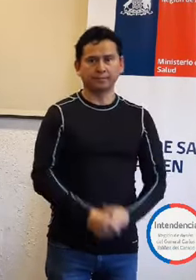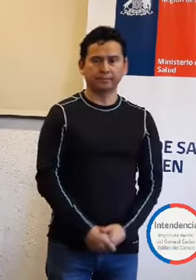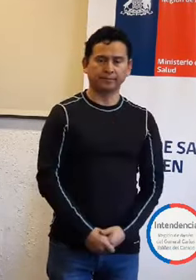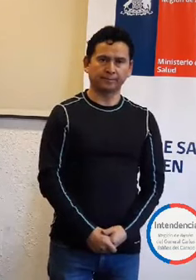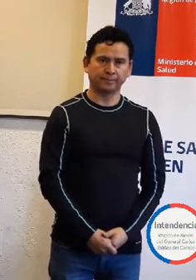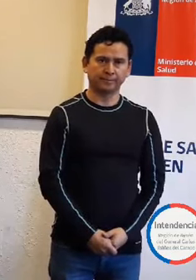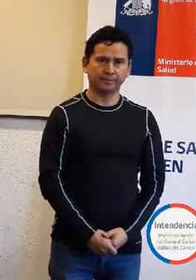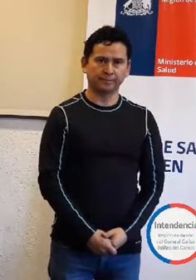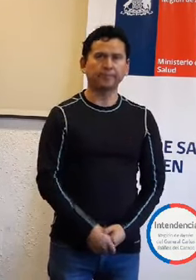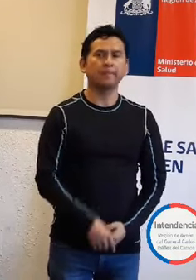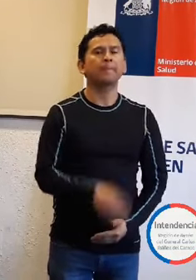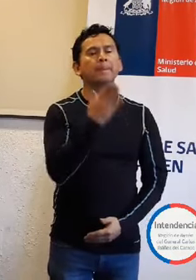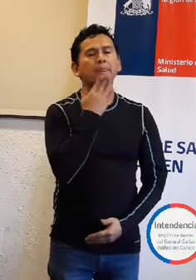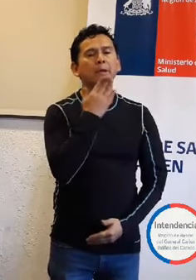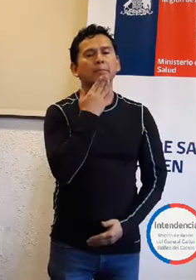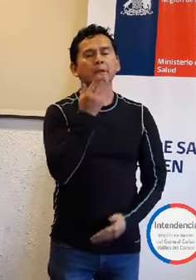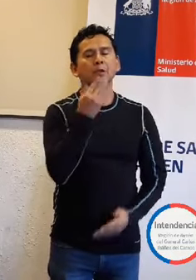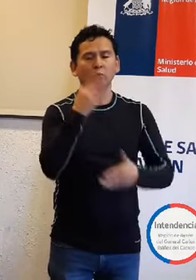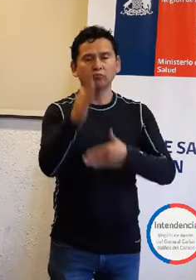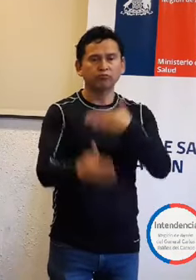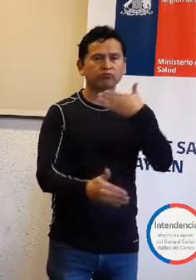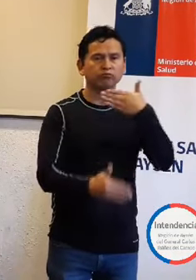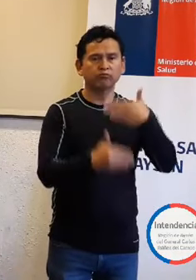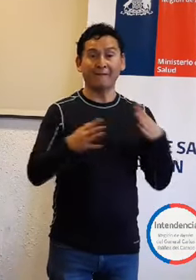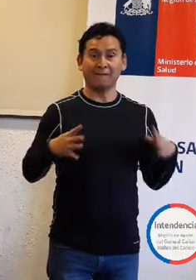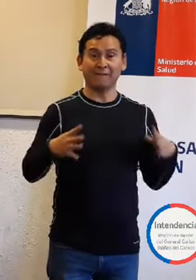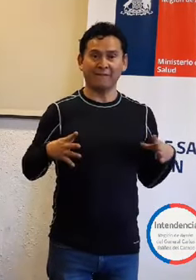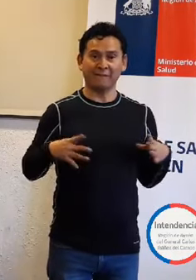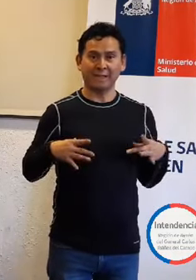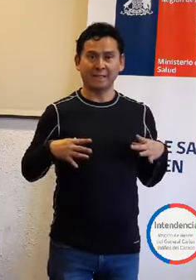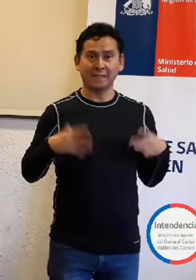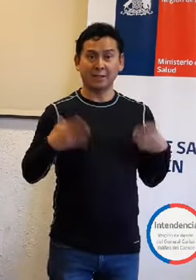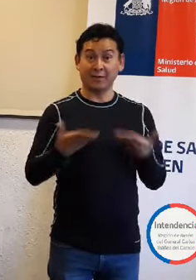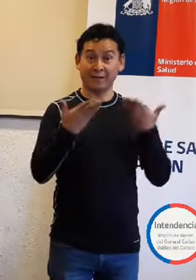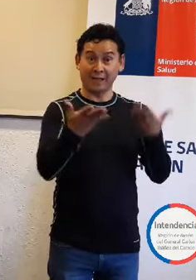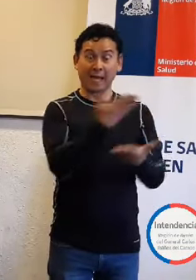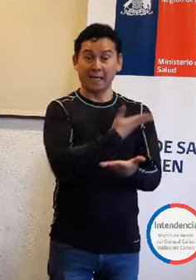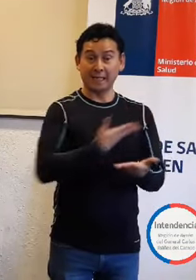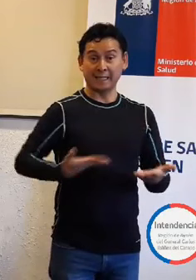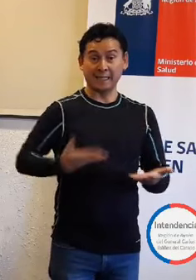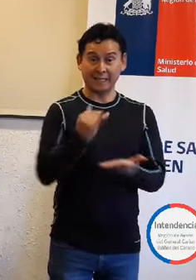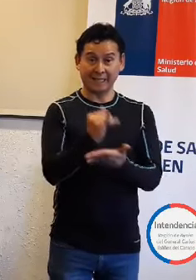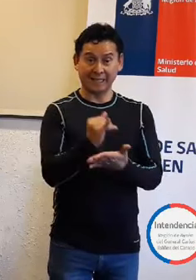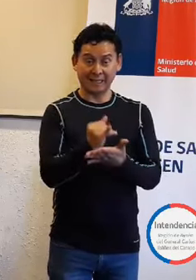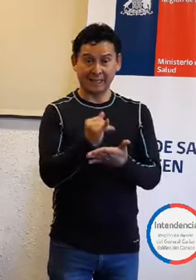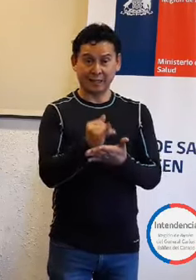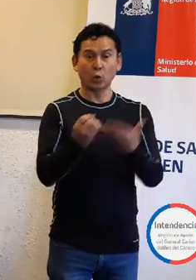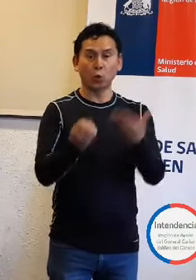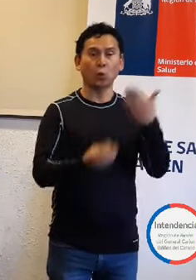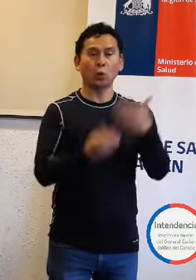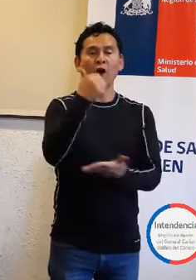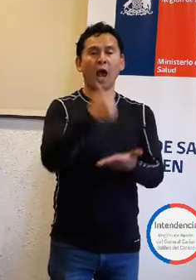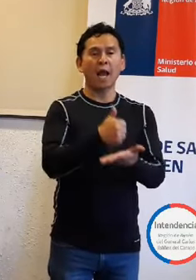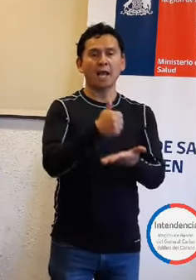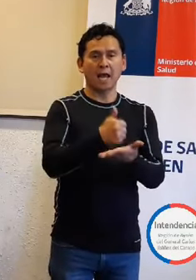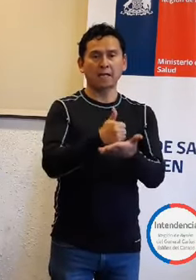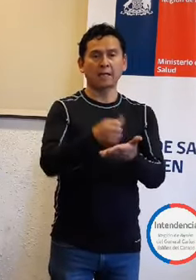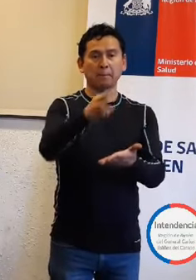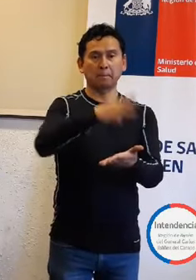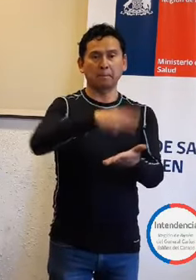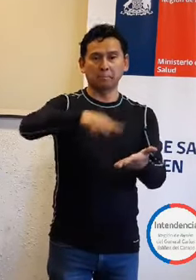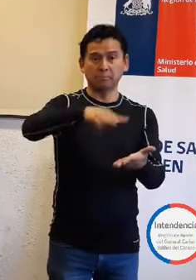Y también me quiero sumar a las felicitaciones que entrega nuestra intendente al nuevo alcalde que asume